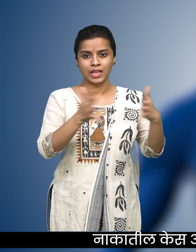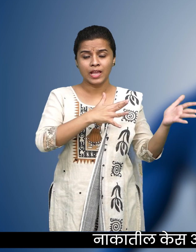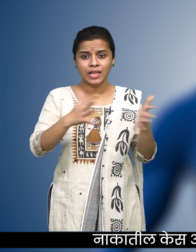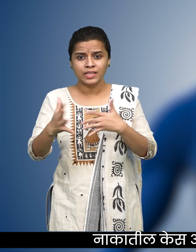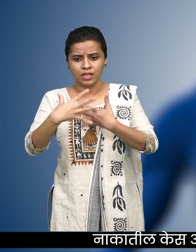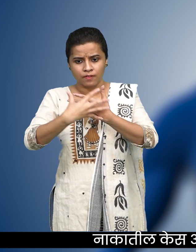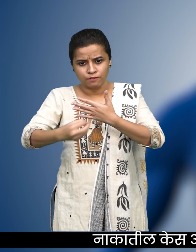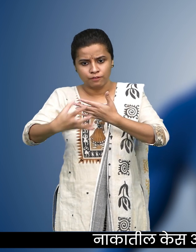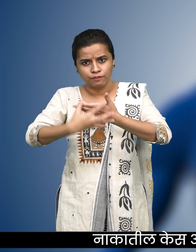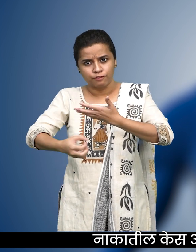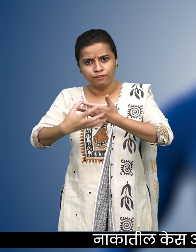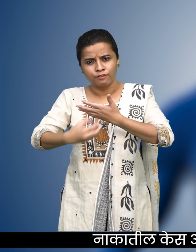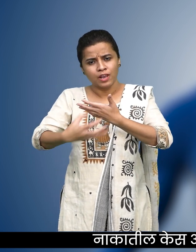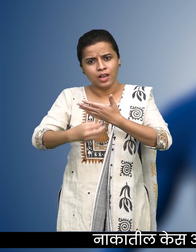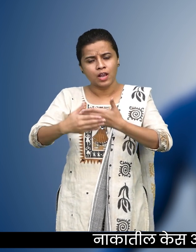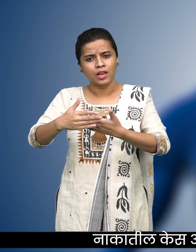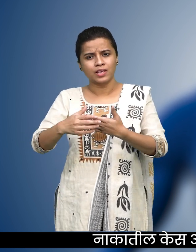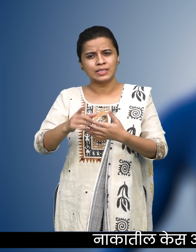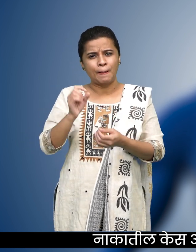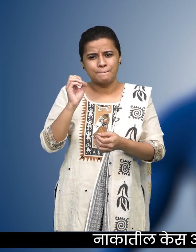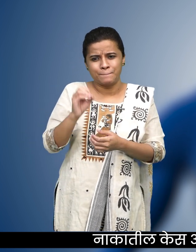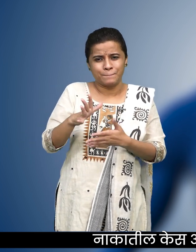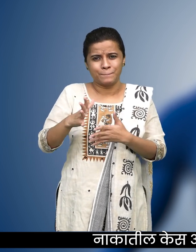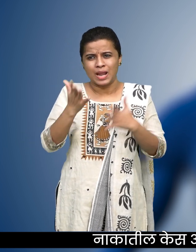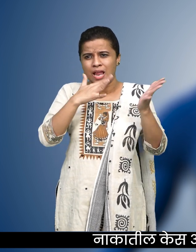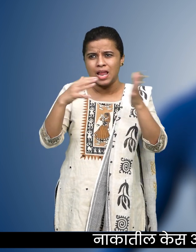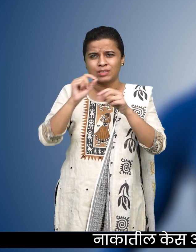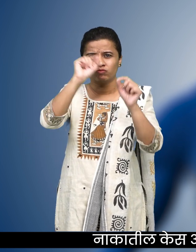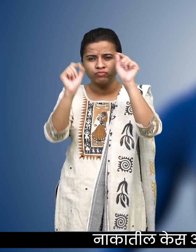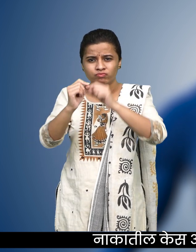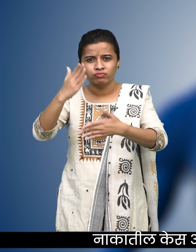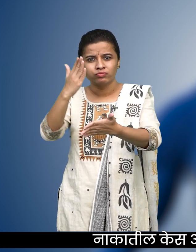नाकातील केस आणि श्लेष्माच्या मदतीने हवा फिल्टर केली जाते.